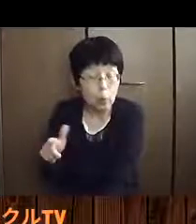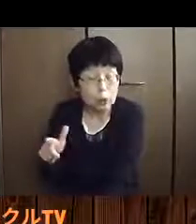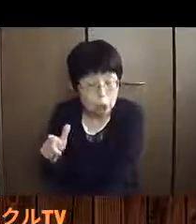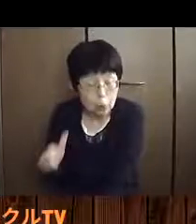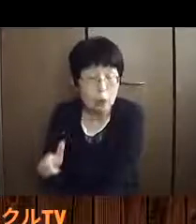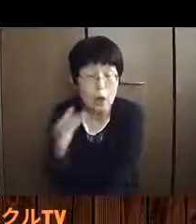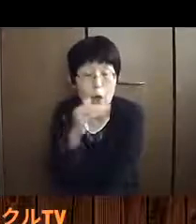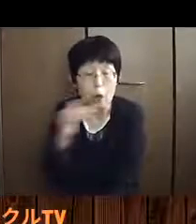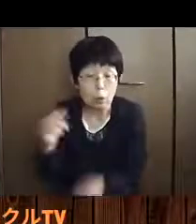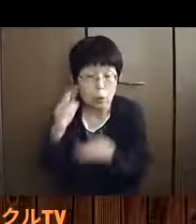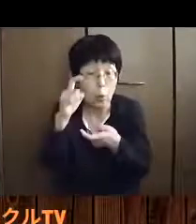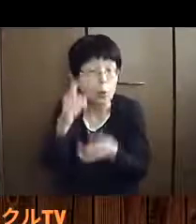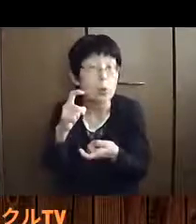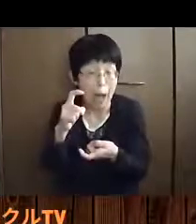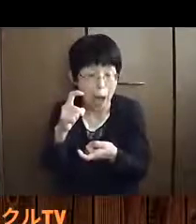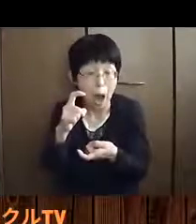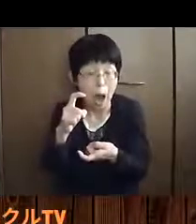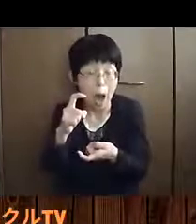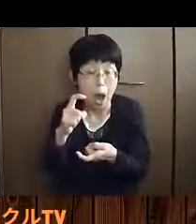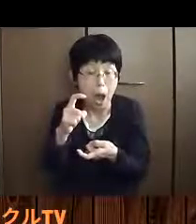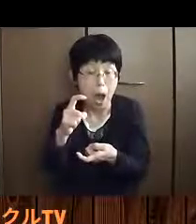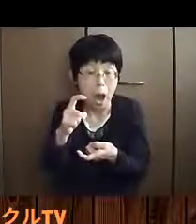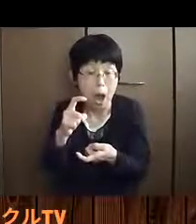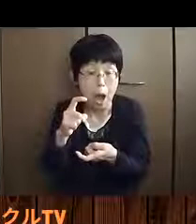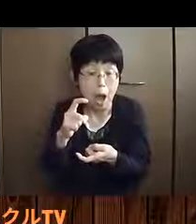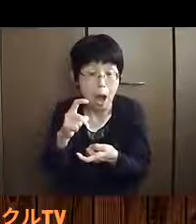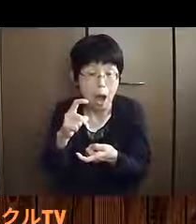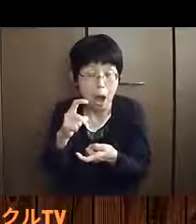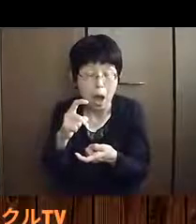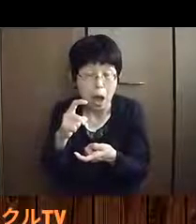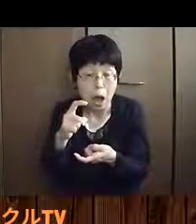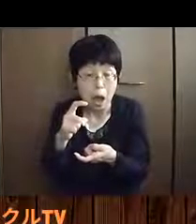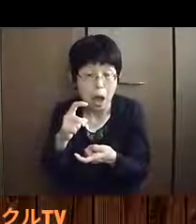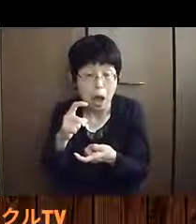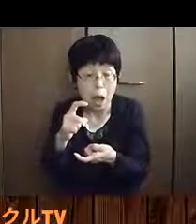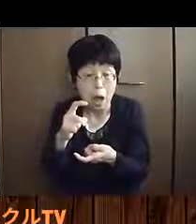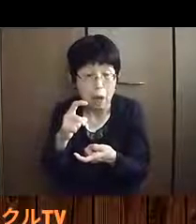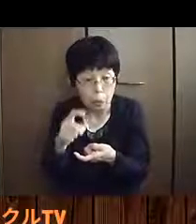葉みたいなも、ちょっと分かったりするのかな。